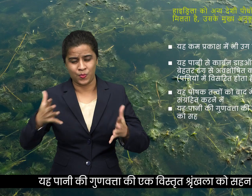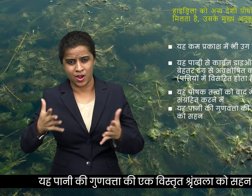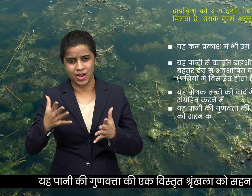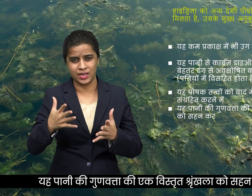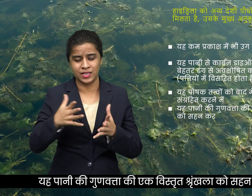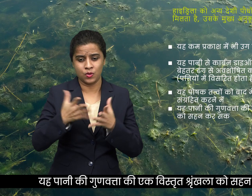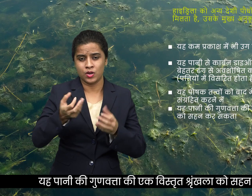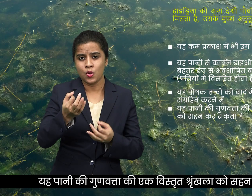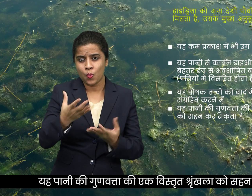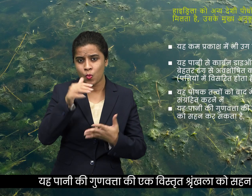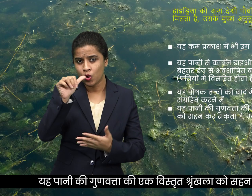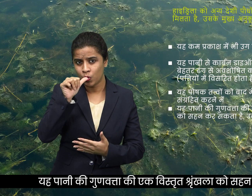को सहन कर सकता है।